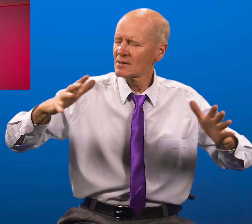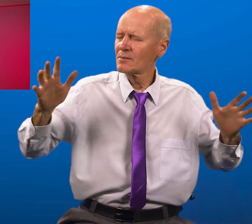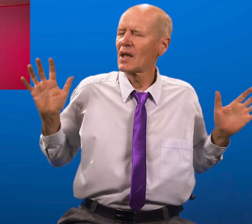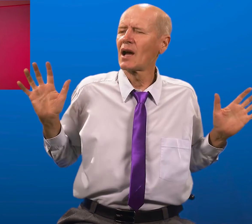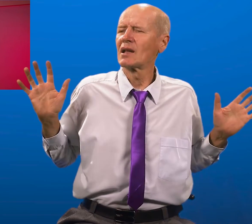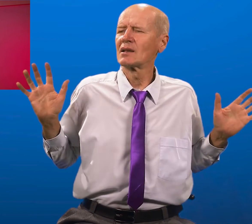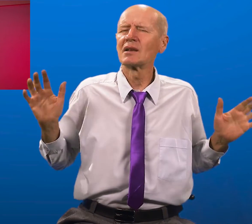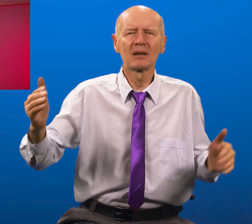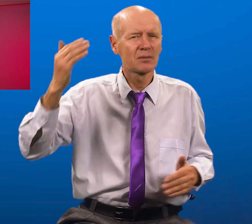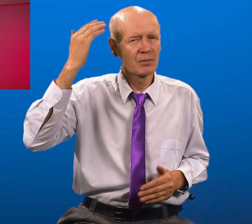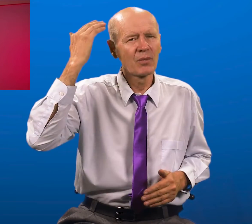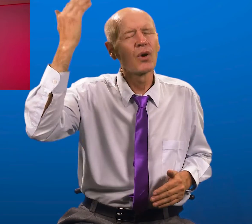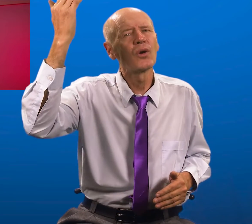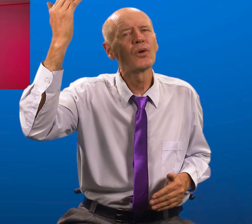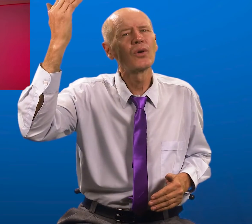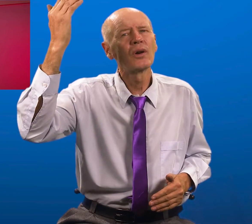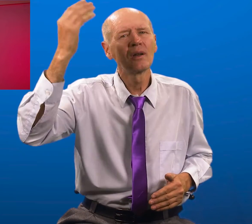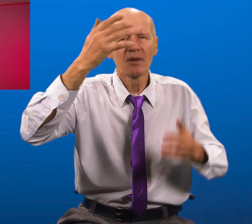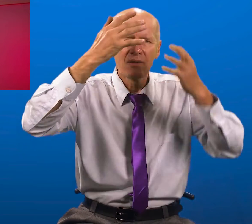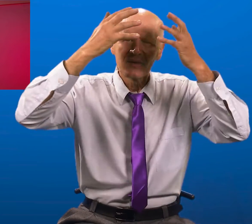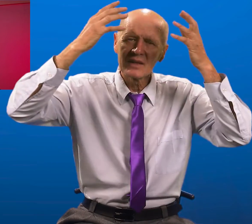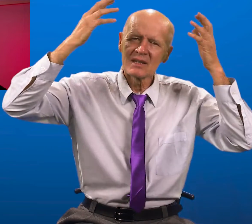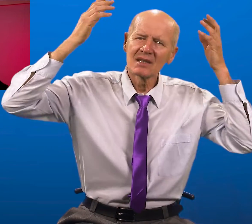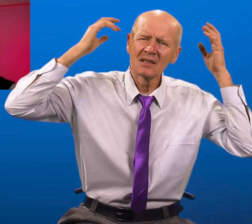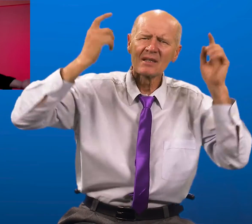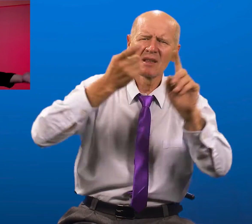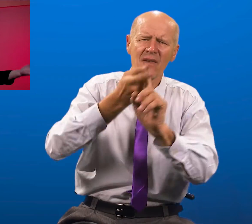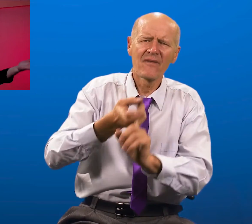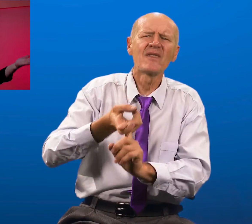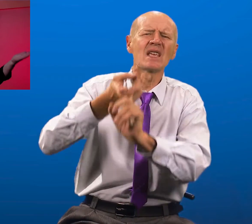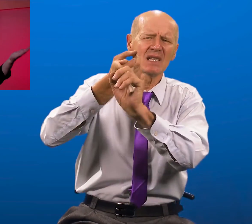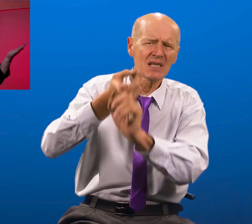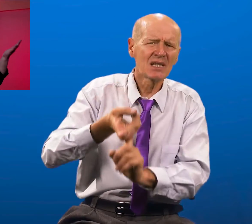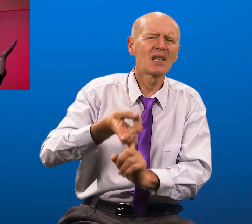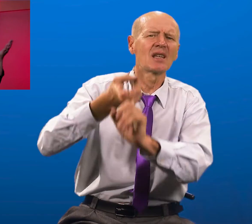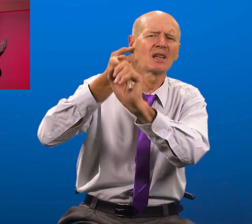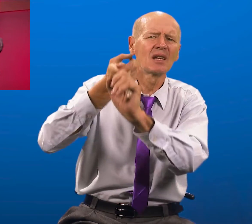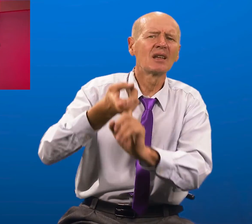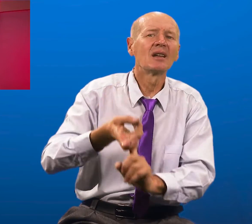распятый Бог в венце висит.